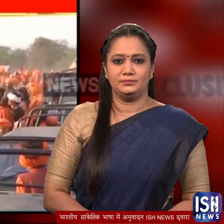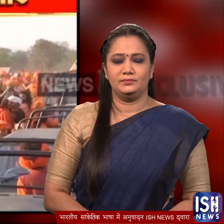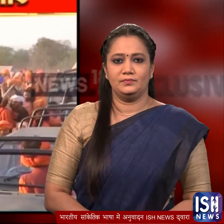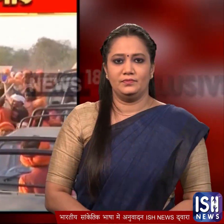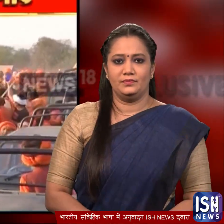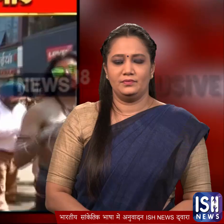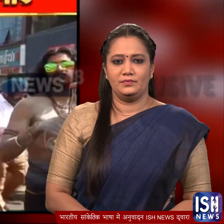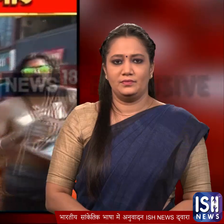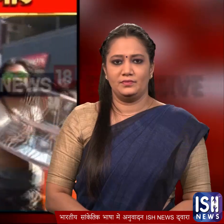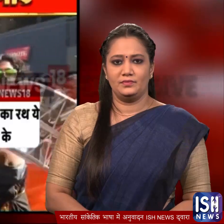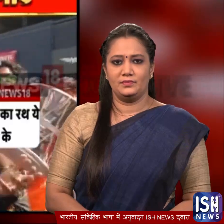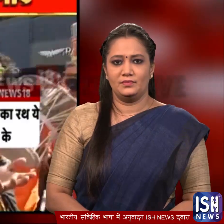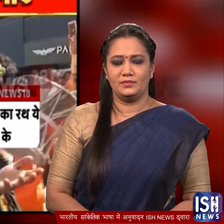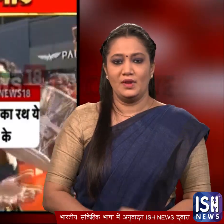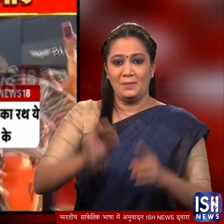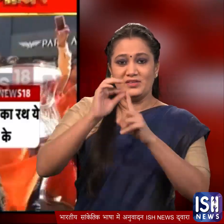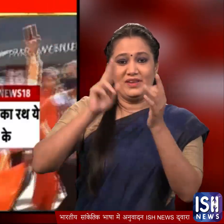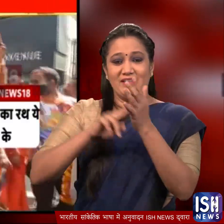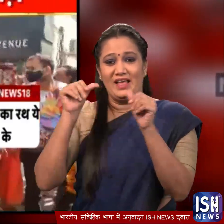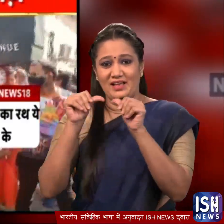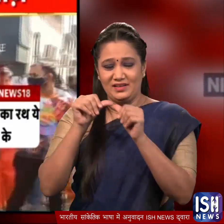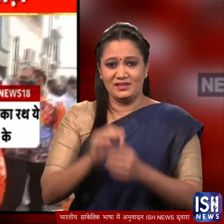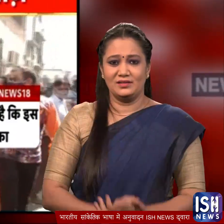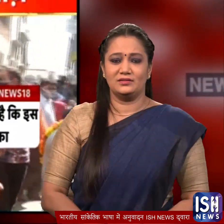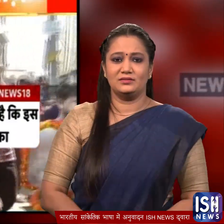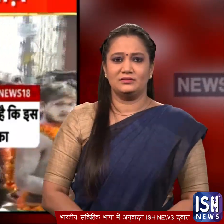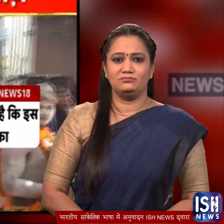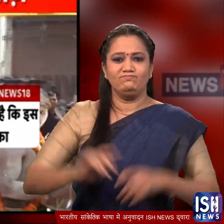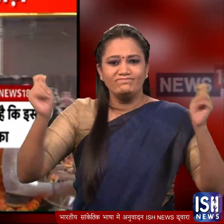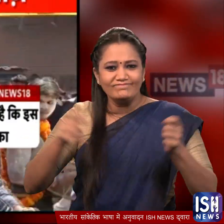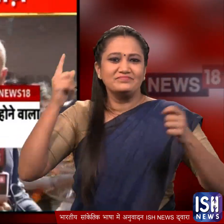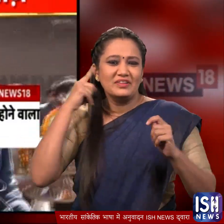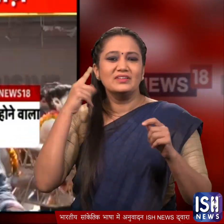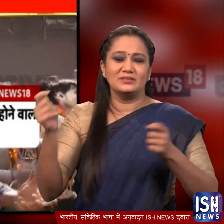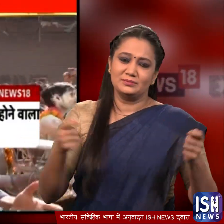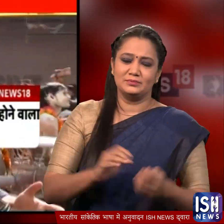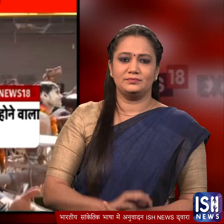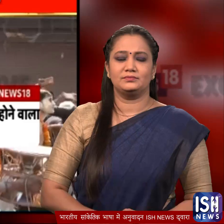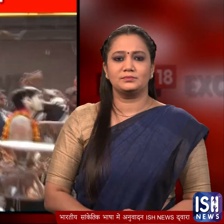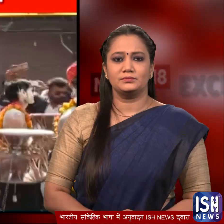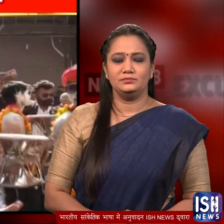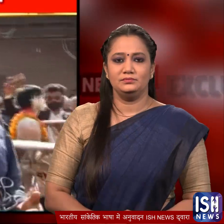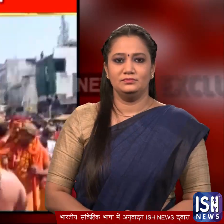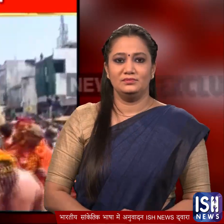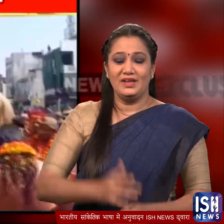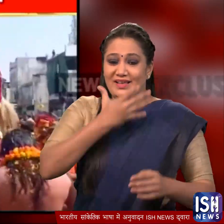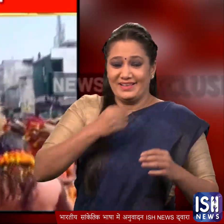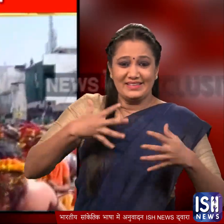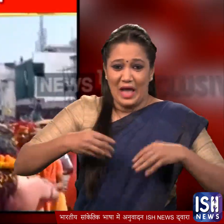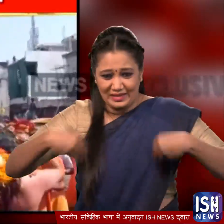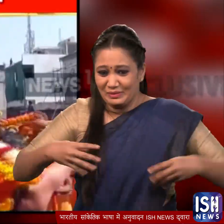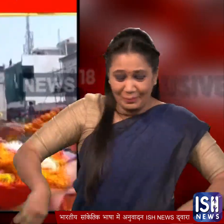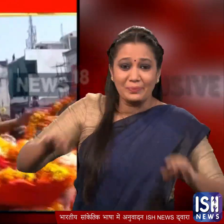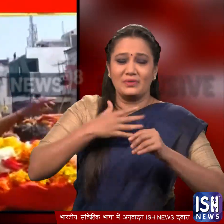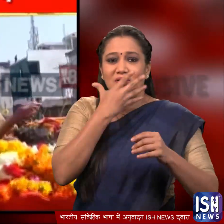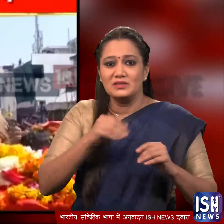हो गया। पेशवाई का रथ ये बताने के लिए काफी है कि इस बार का कुंभ अद्भुत होने वाला है। इस दौरान